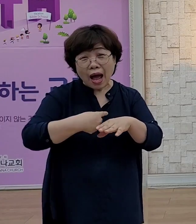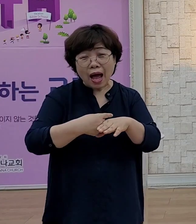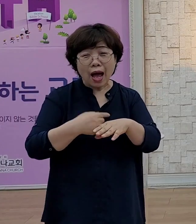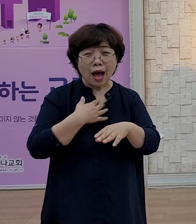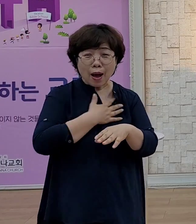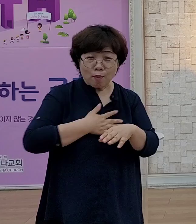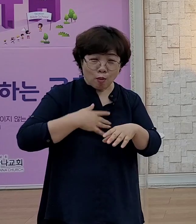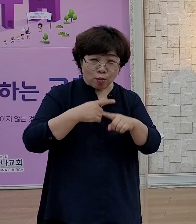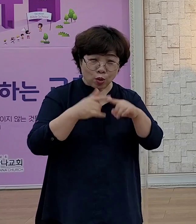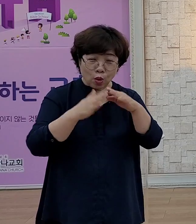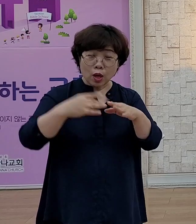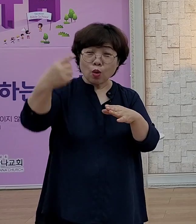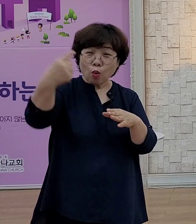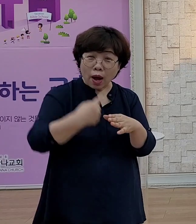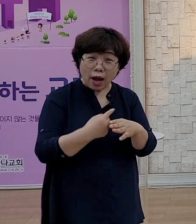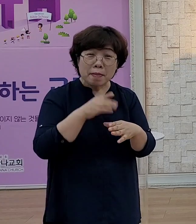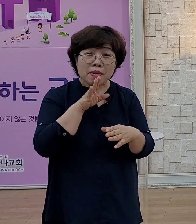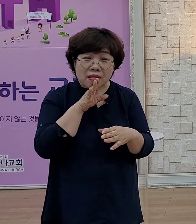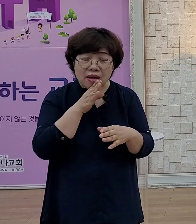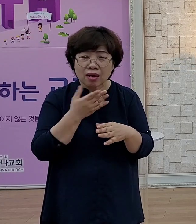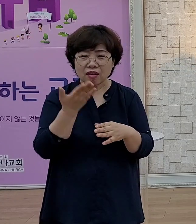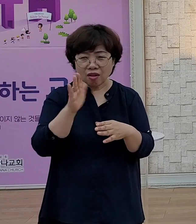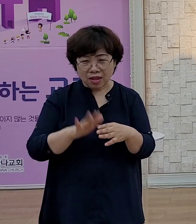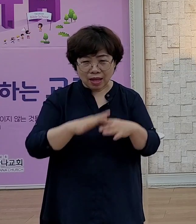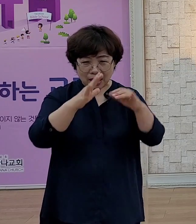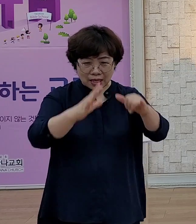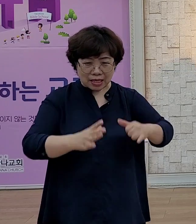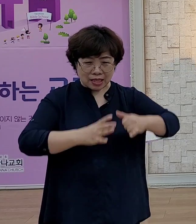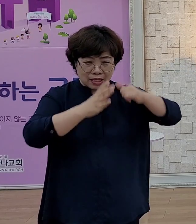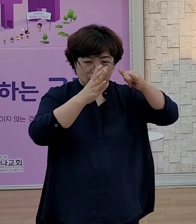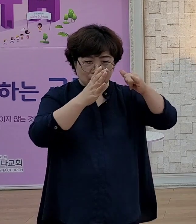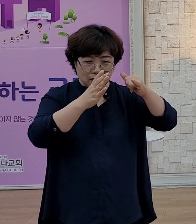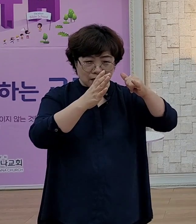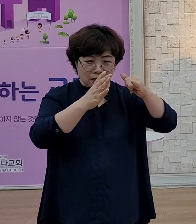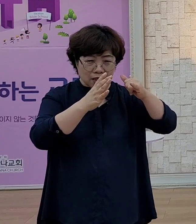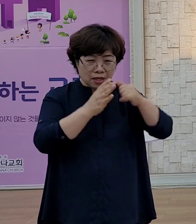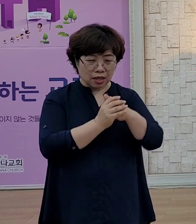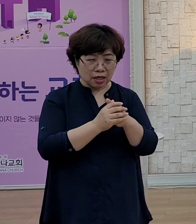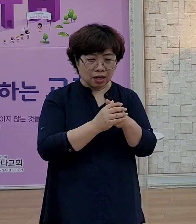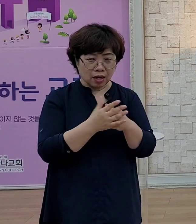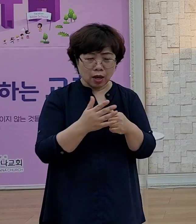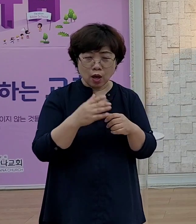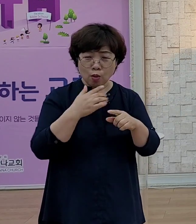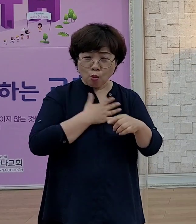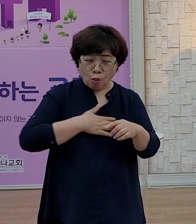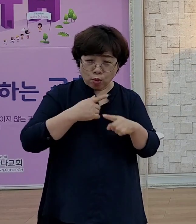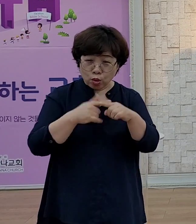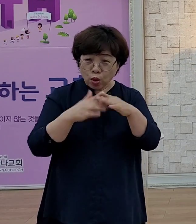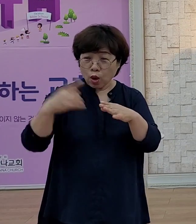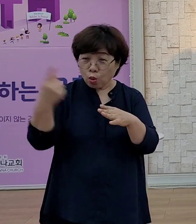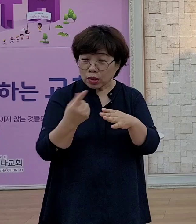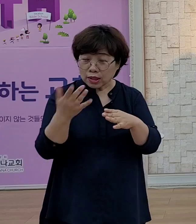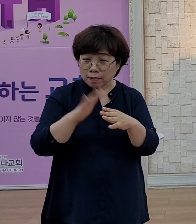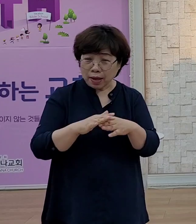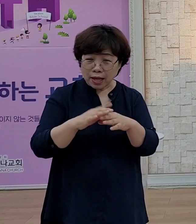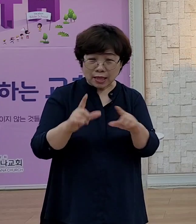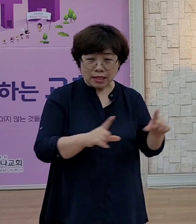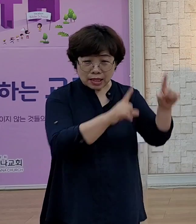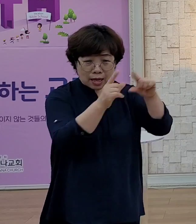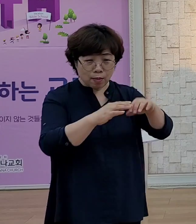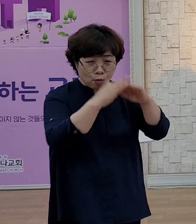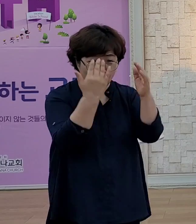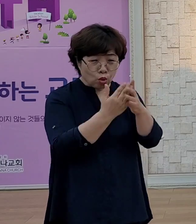몸은 교회로 오지만 삶은 송두리째 세상에 가 있어요. 이게 이 사람의